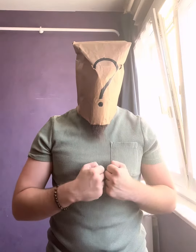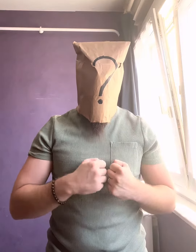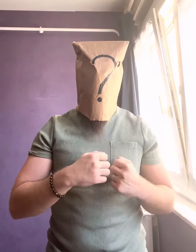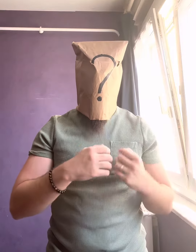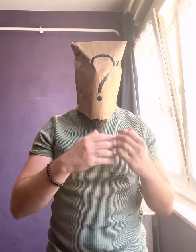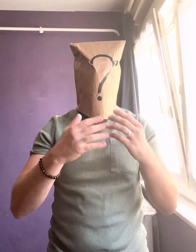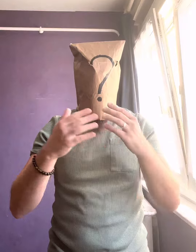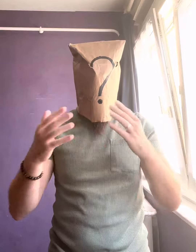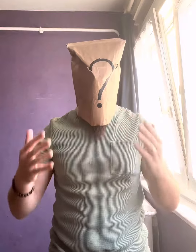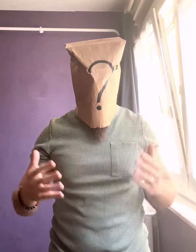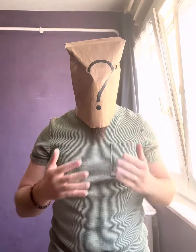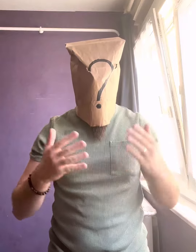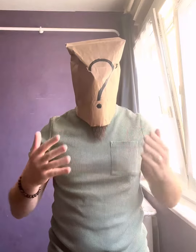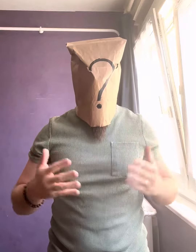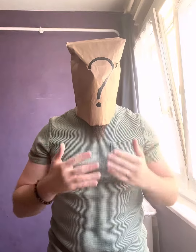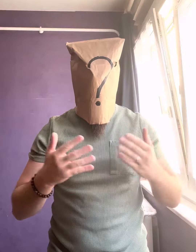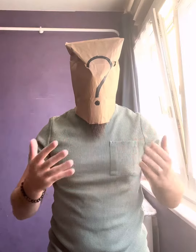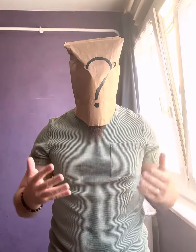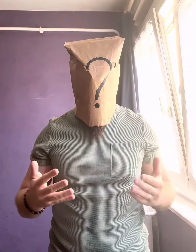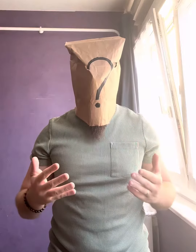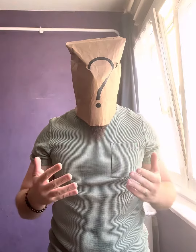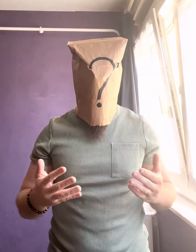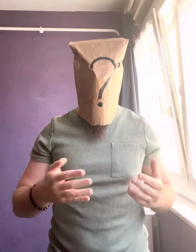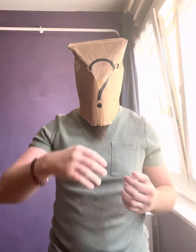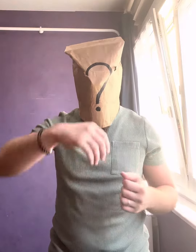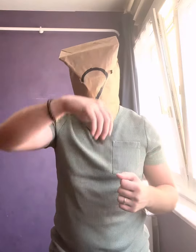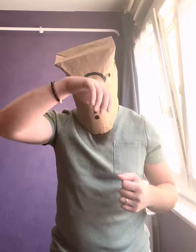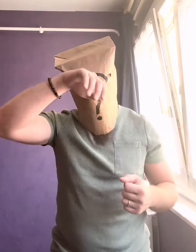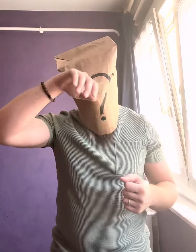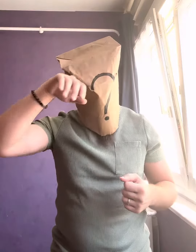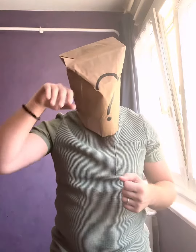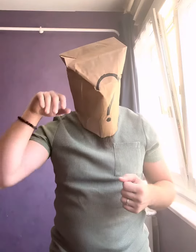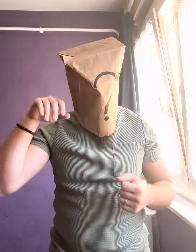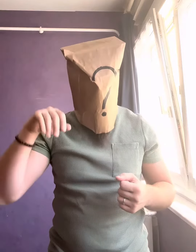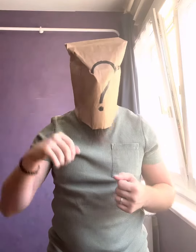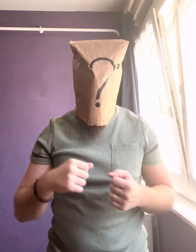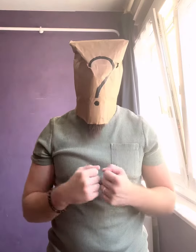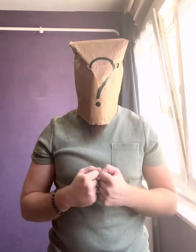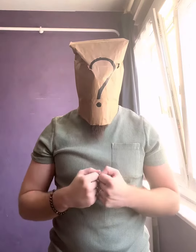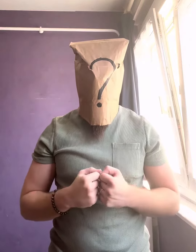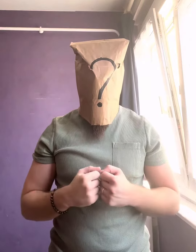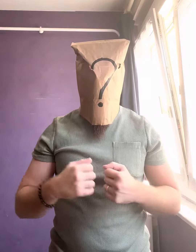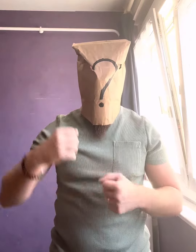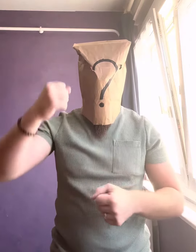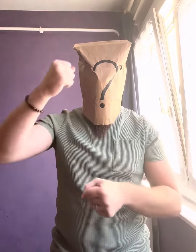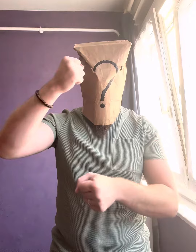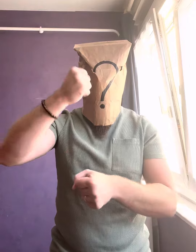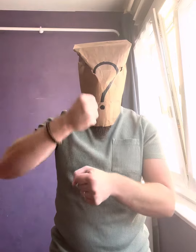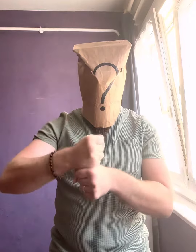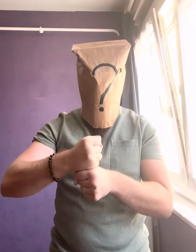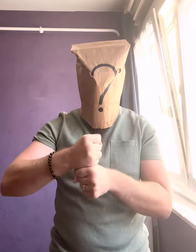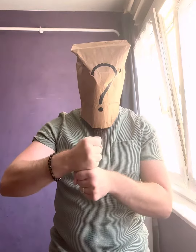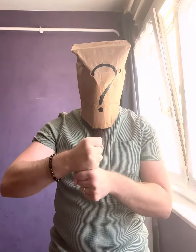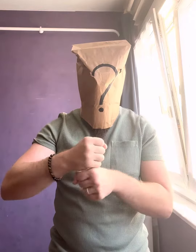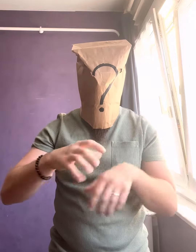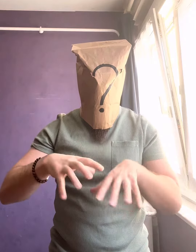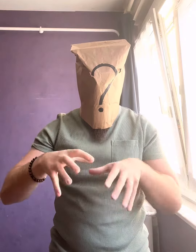chauffer l'eau qui se situe autour du réacteur à une température d'environ 320 degrés celsius cette eau est maintenue sous pression elle ne peut donc pas